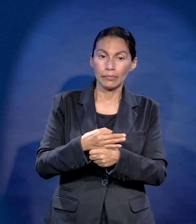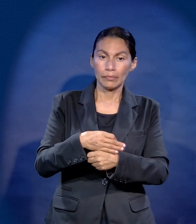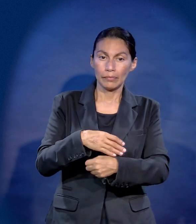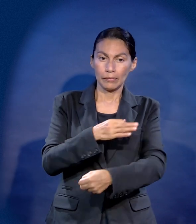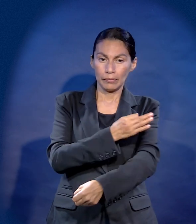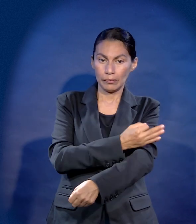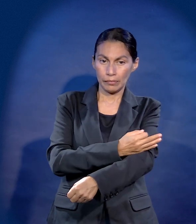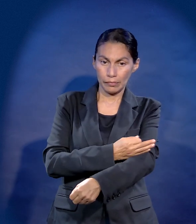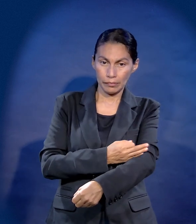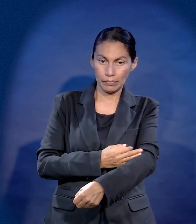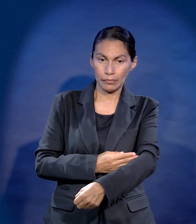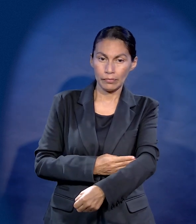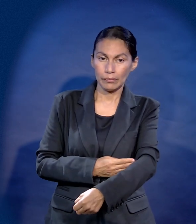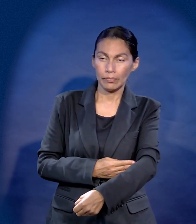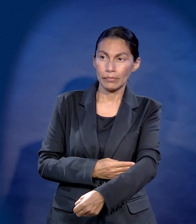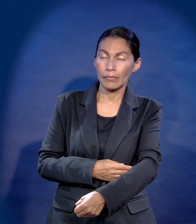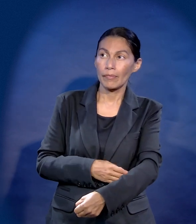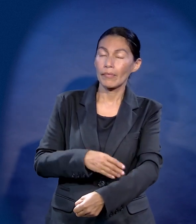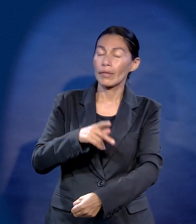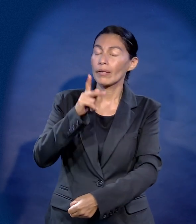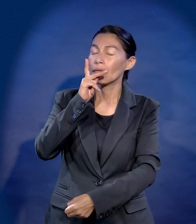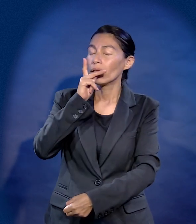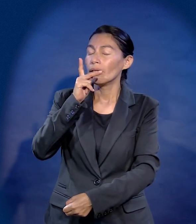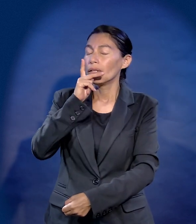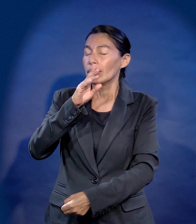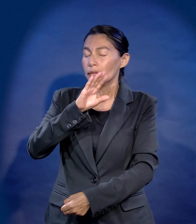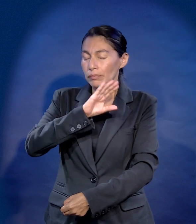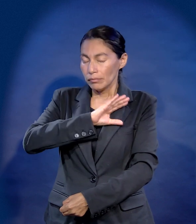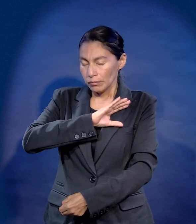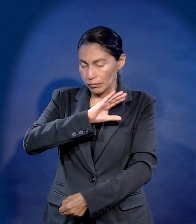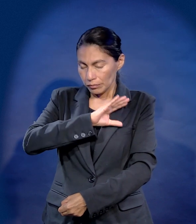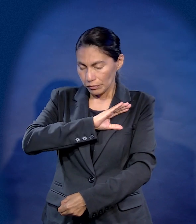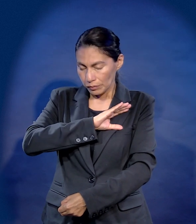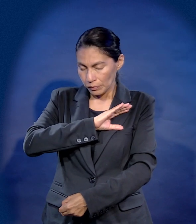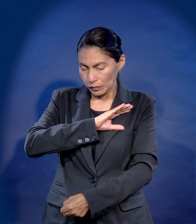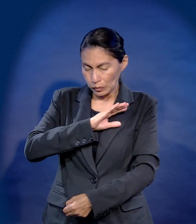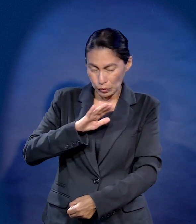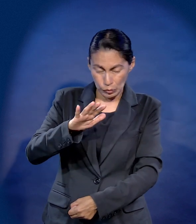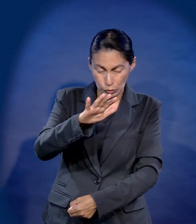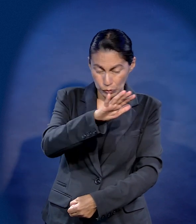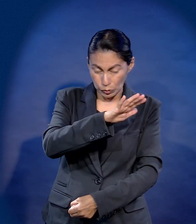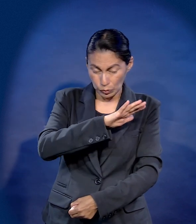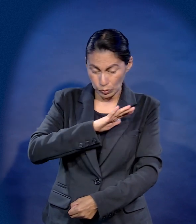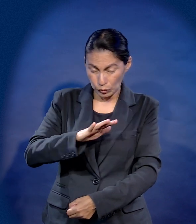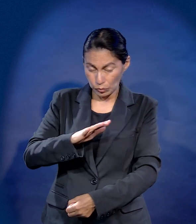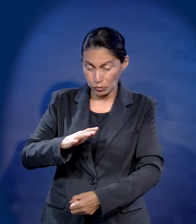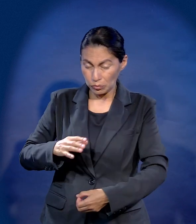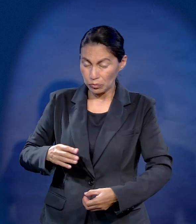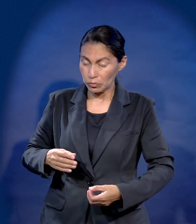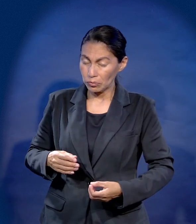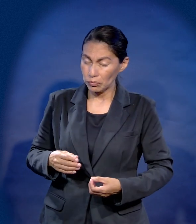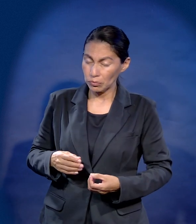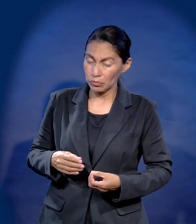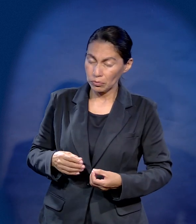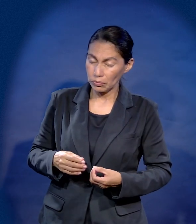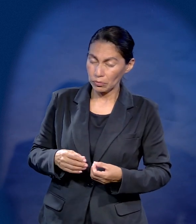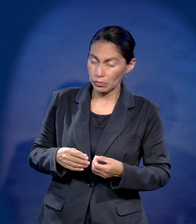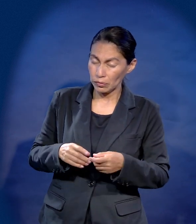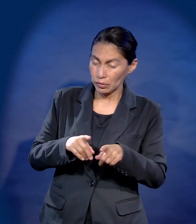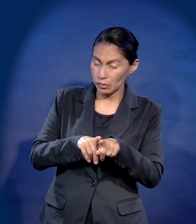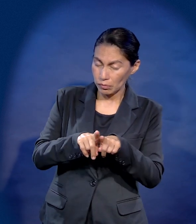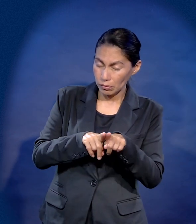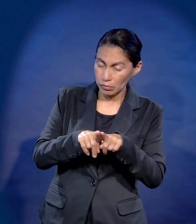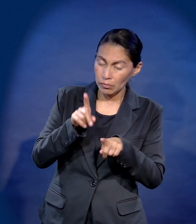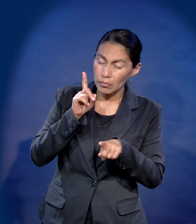En esta tarde, querido Padre, estamos muy agradecidos por